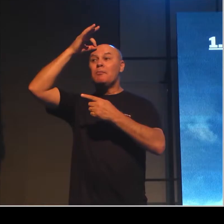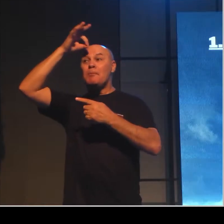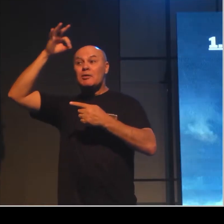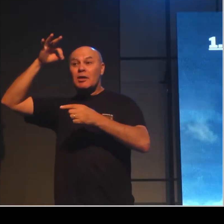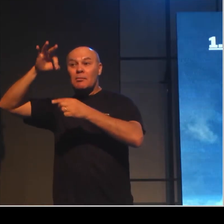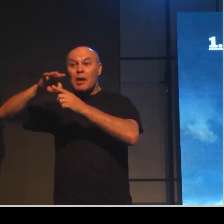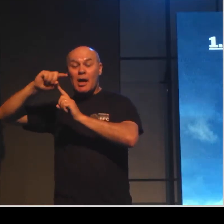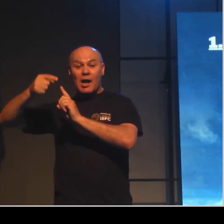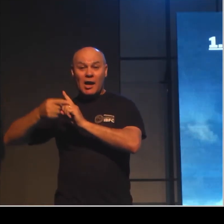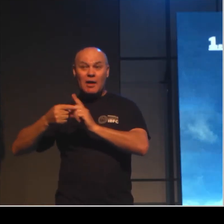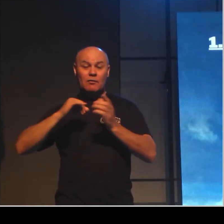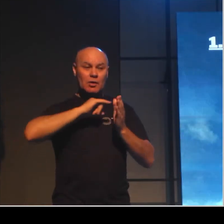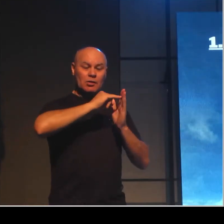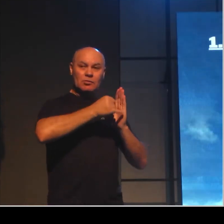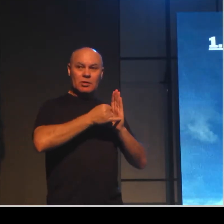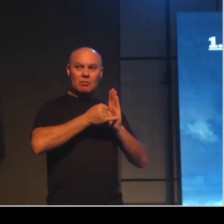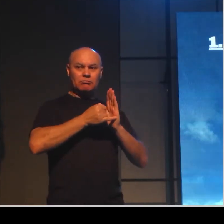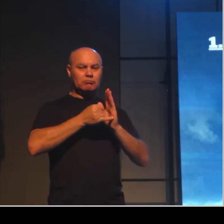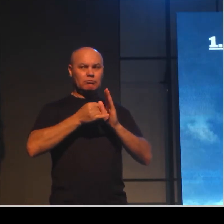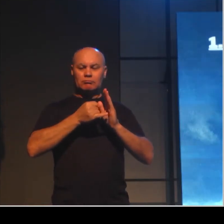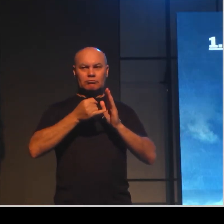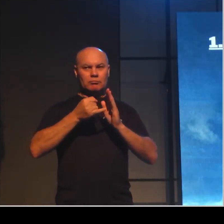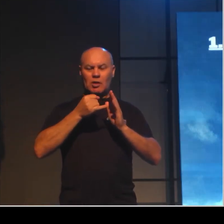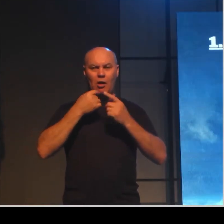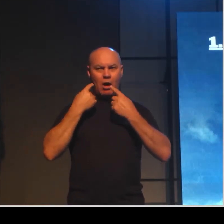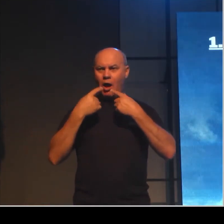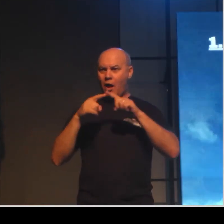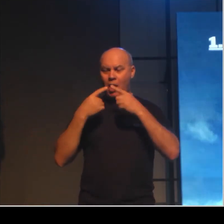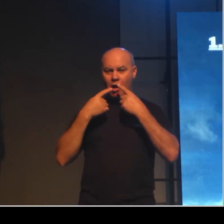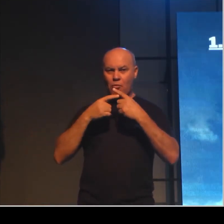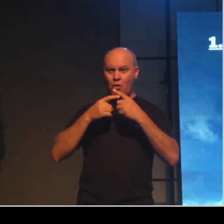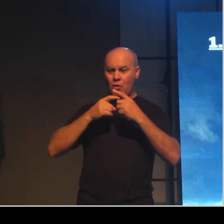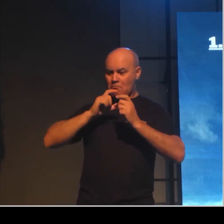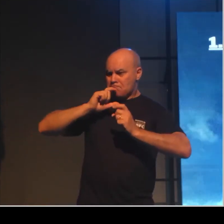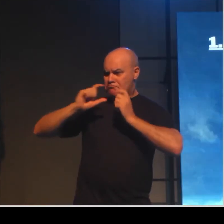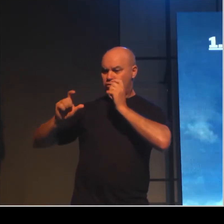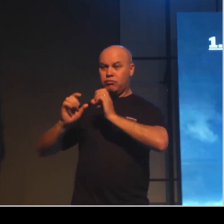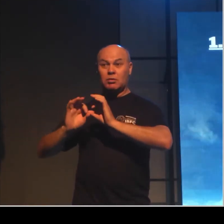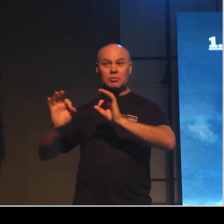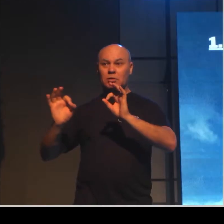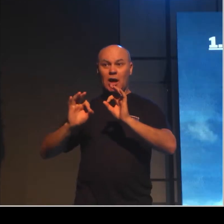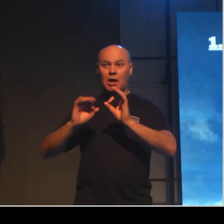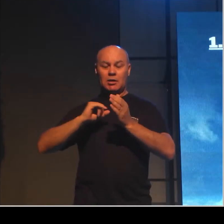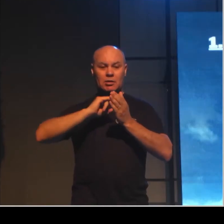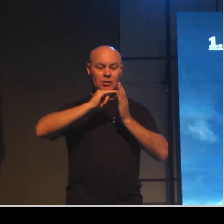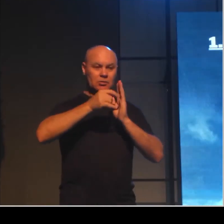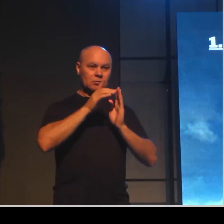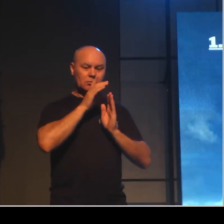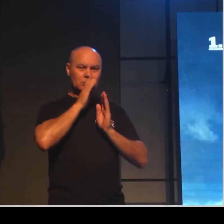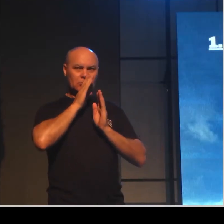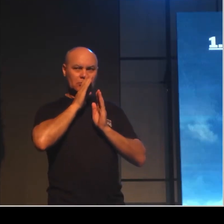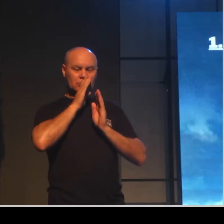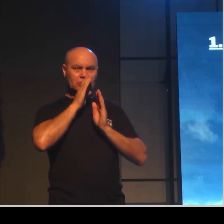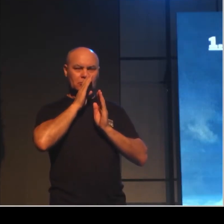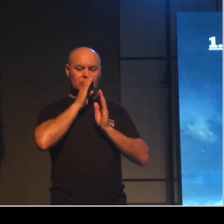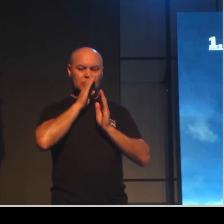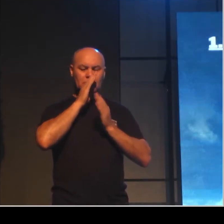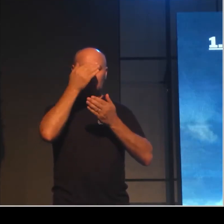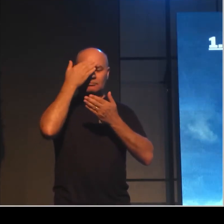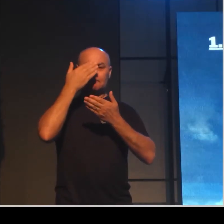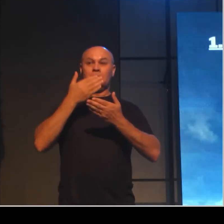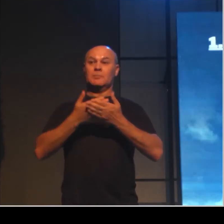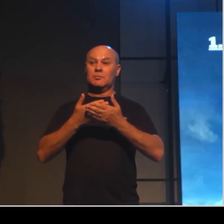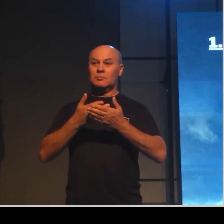o que a gente diz, o que a gente afirma que crê, aquilo que a gente diz que segue, vai ser